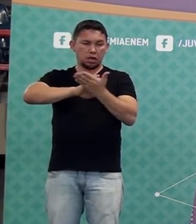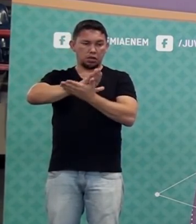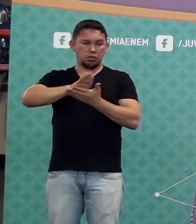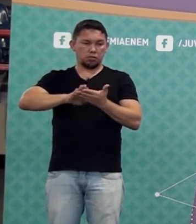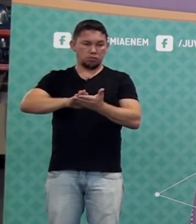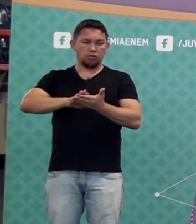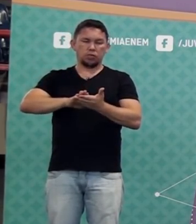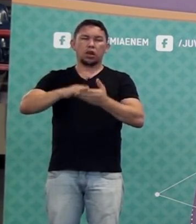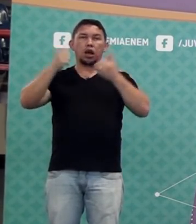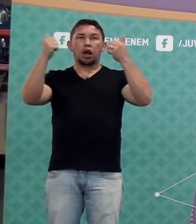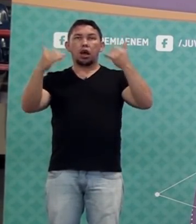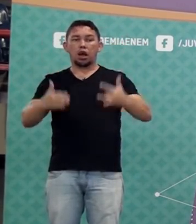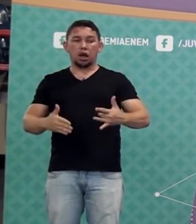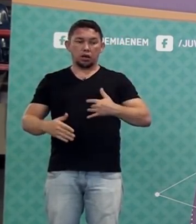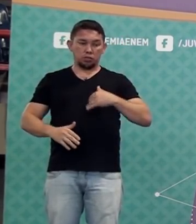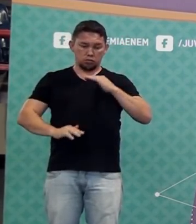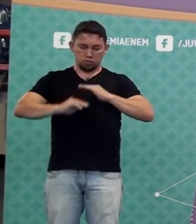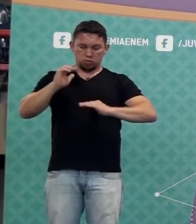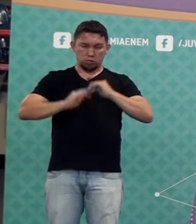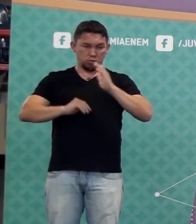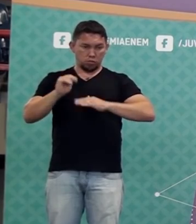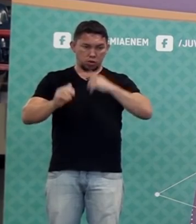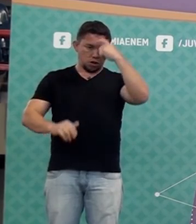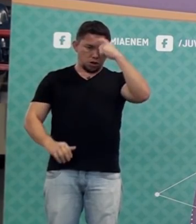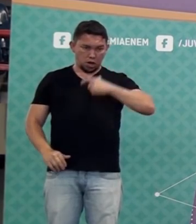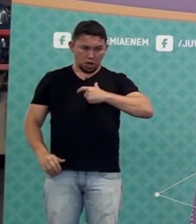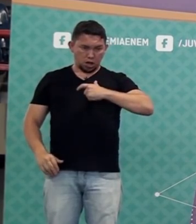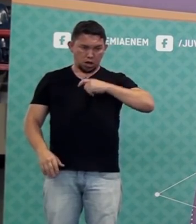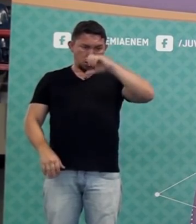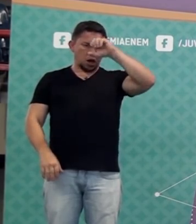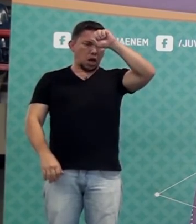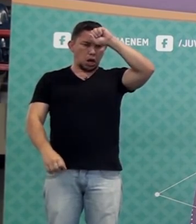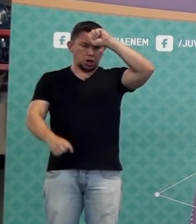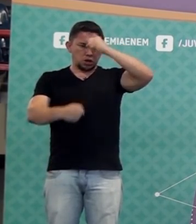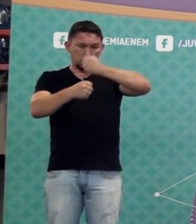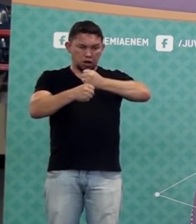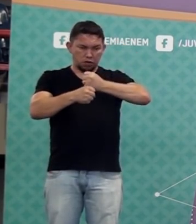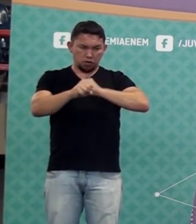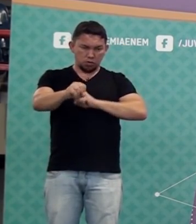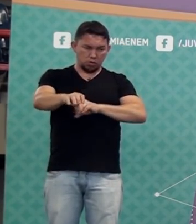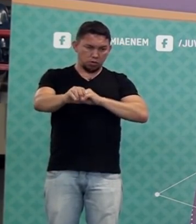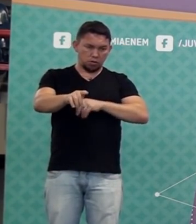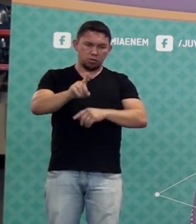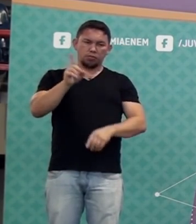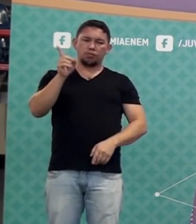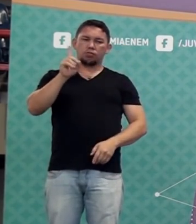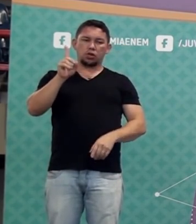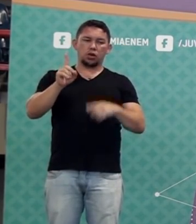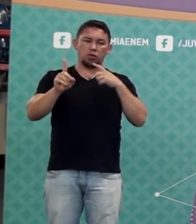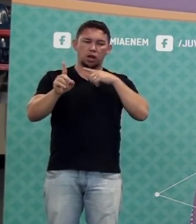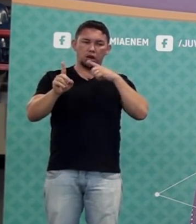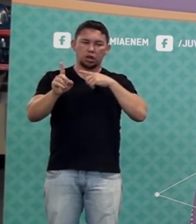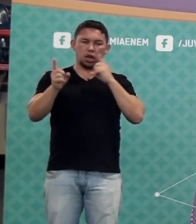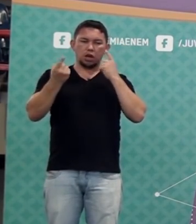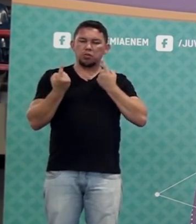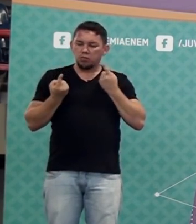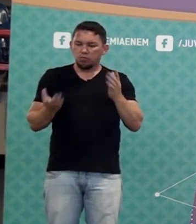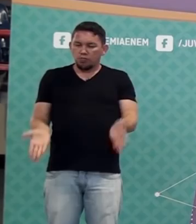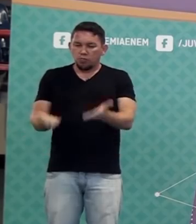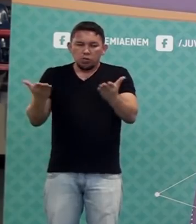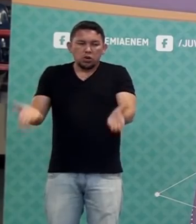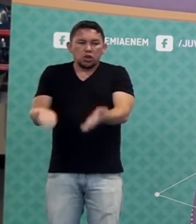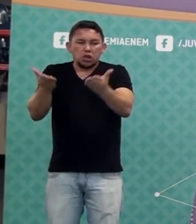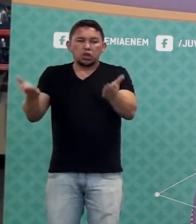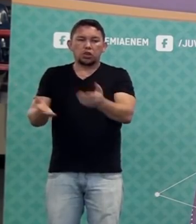Sócrates que afirmava que mestre não é aquele que ensina, mestre é aquele que fascina no discípulo o amor